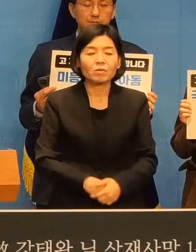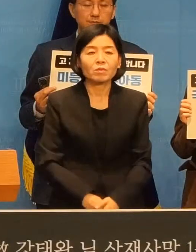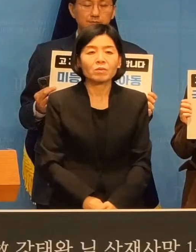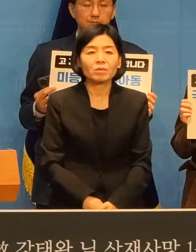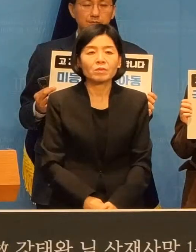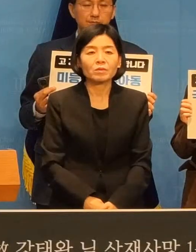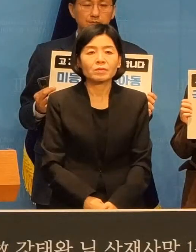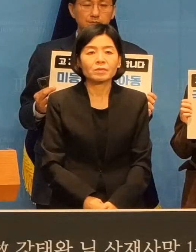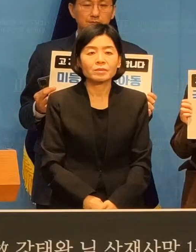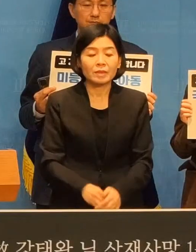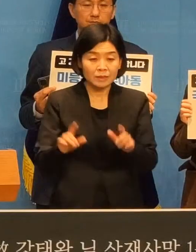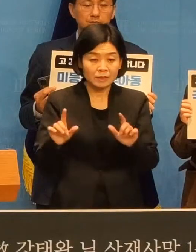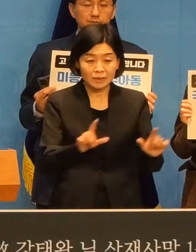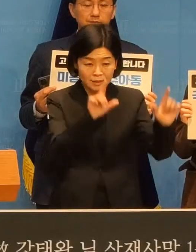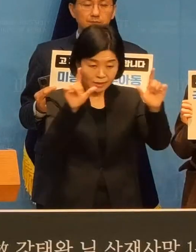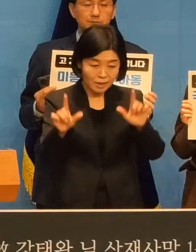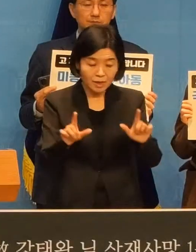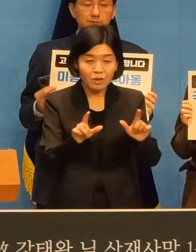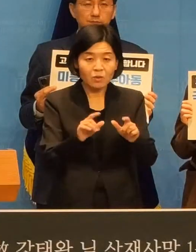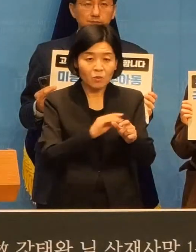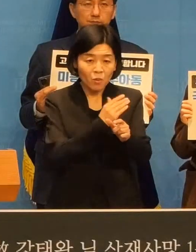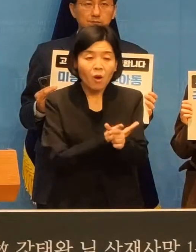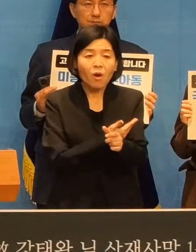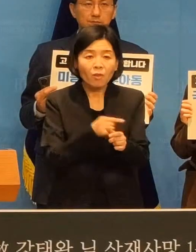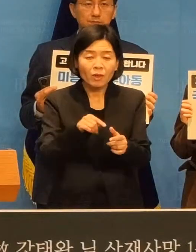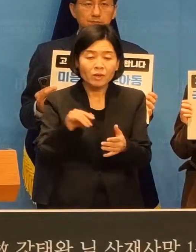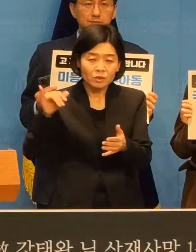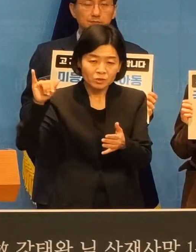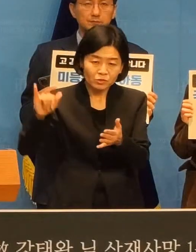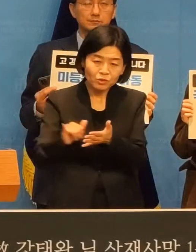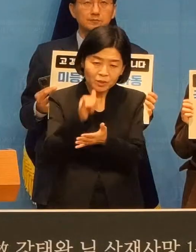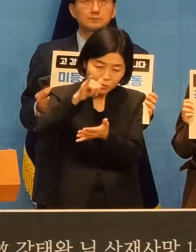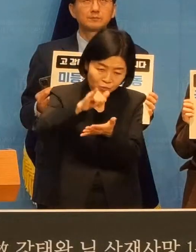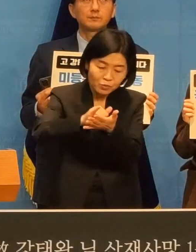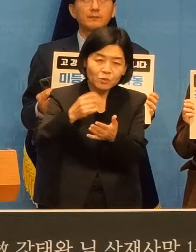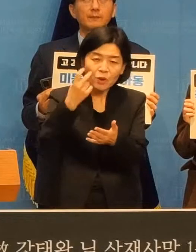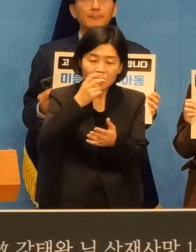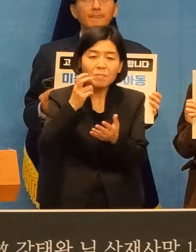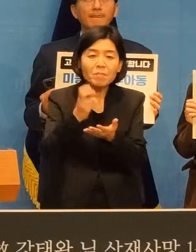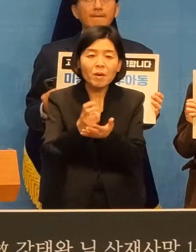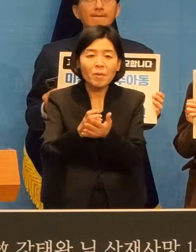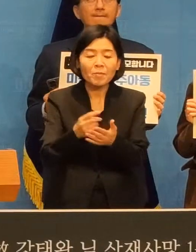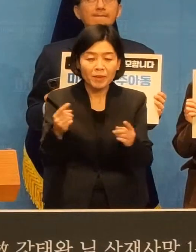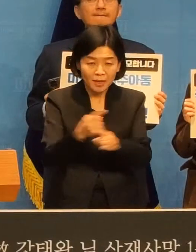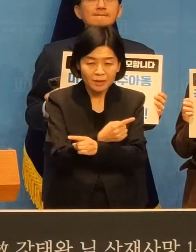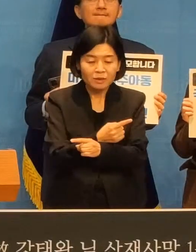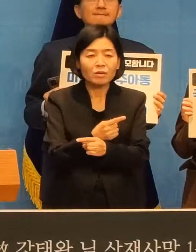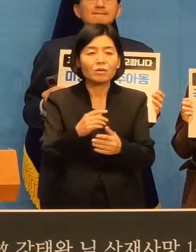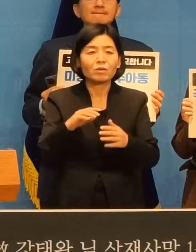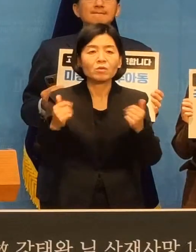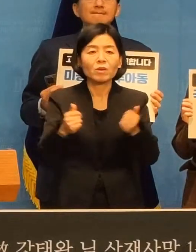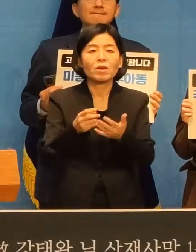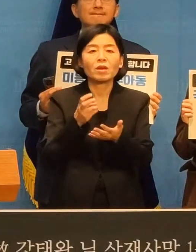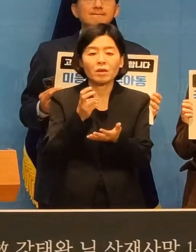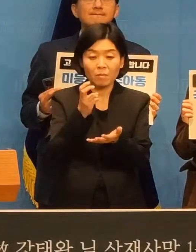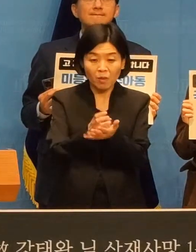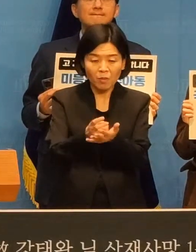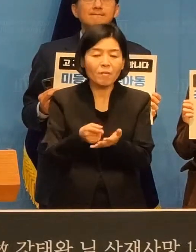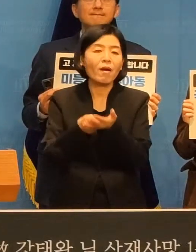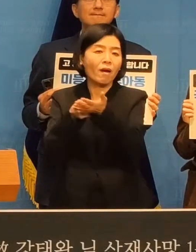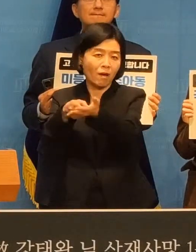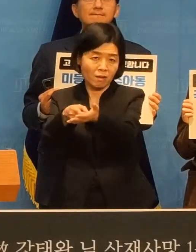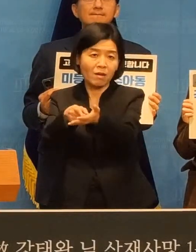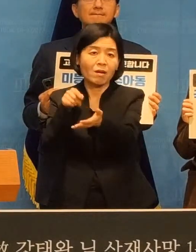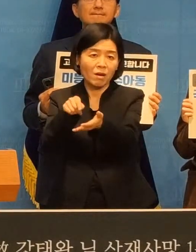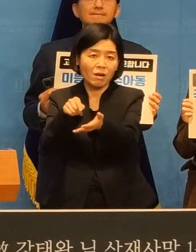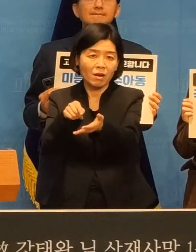현재 이들의 체류권을 보장하는 출입국관리법 개정안이 국회에 발의되어 있습니다. 법안이 통과될 수 있도록